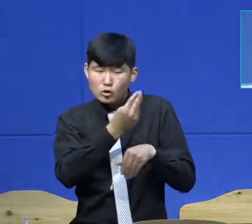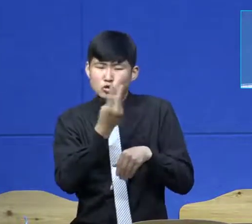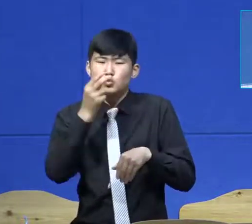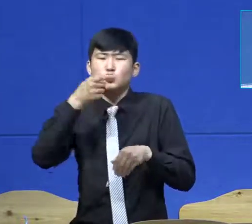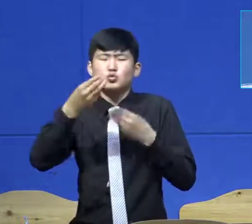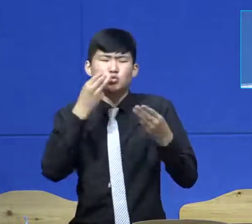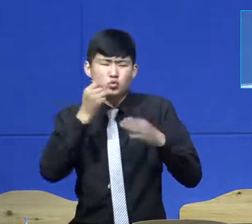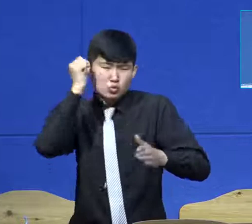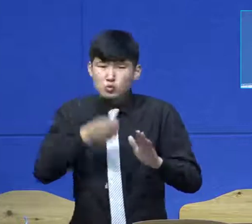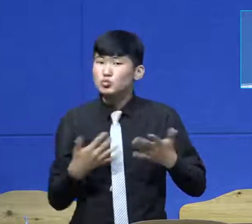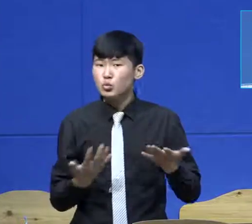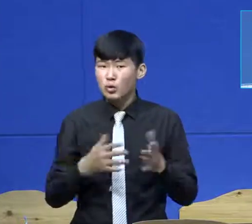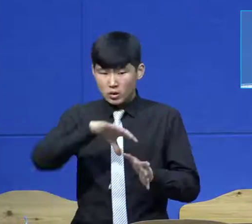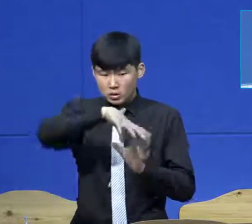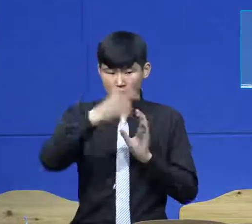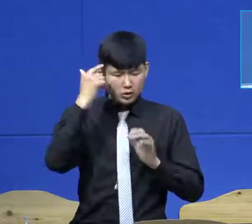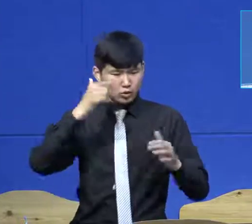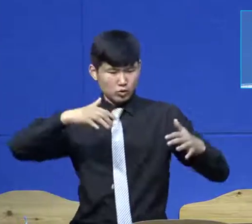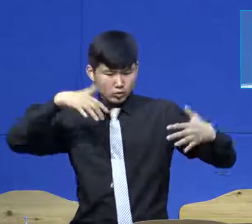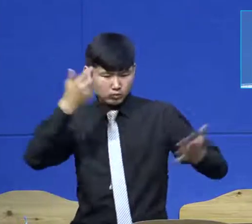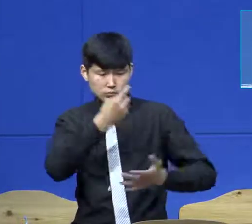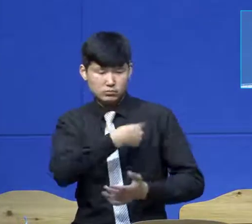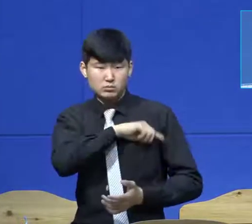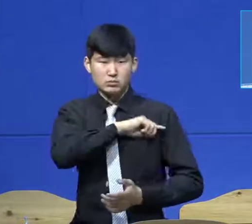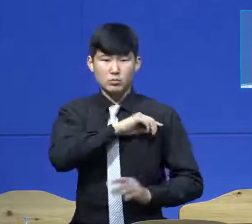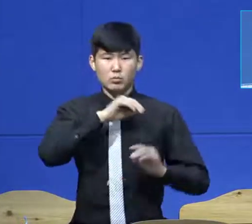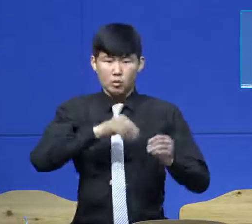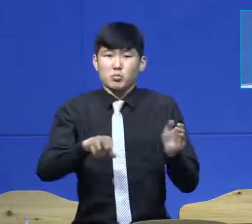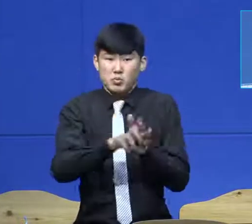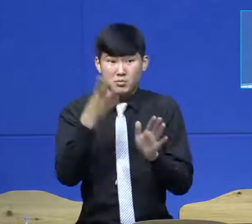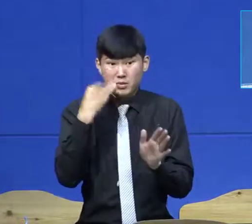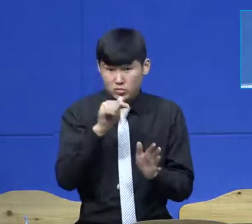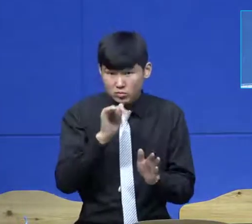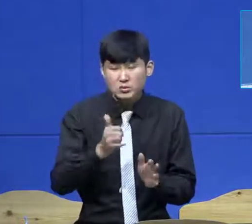болвол дэлхийн маш том эрх мэдэлтэй болох боломжтой байсан учраас